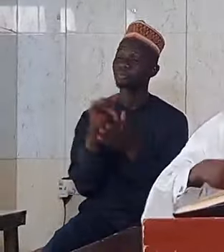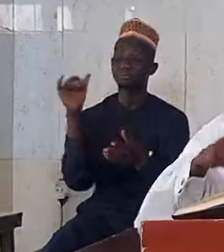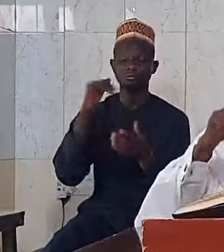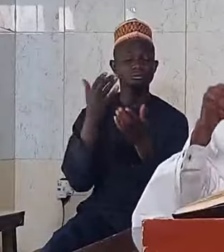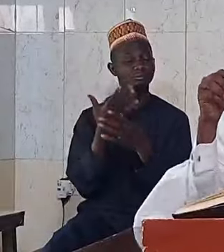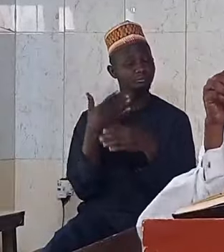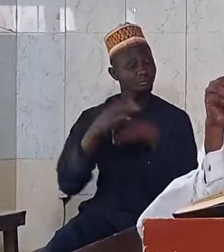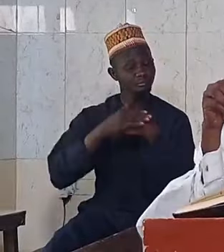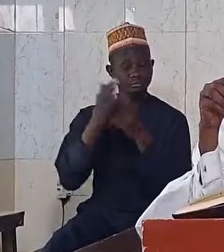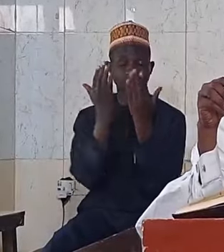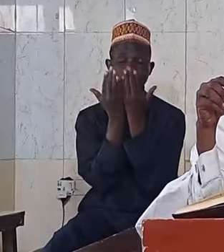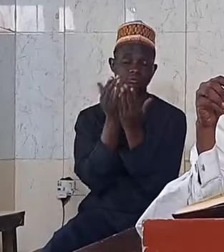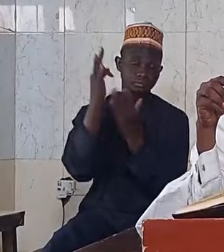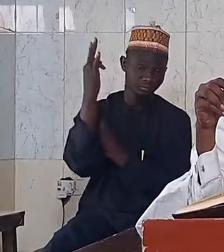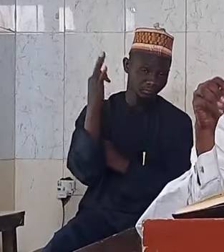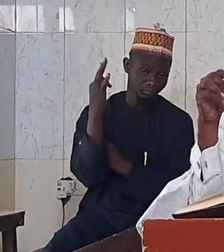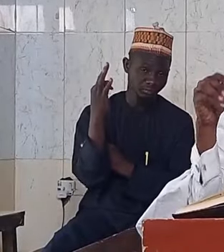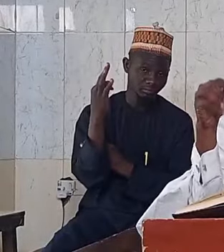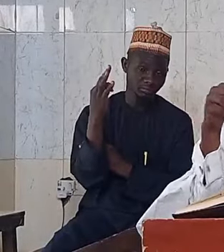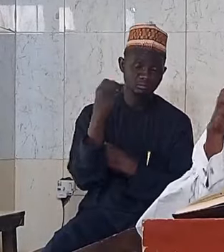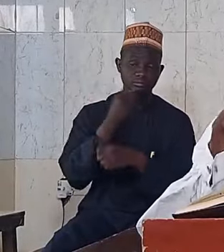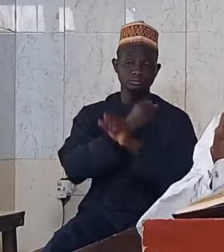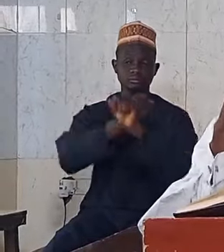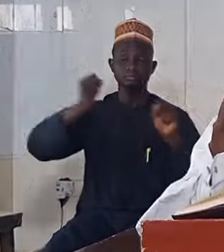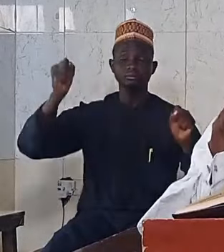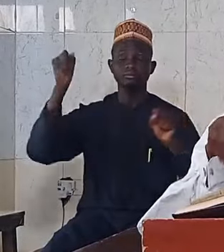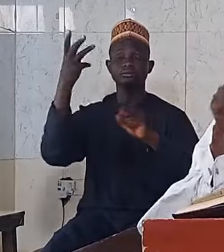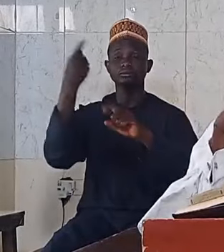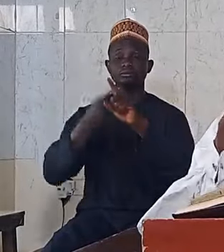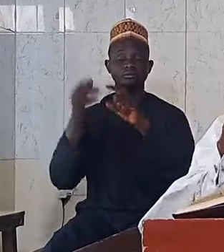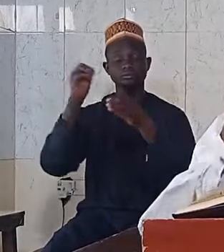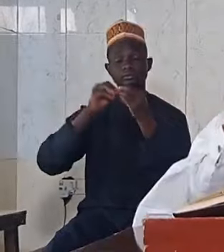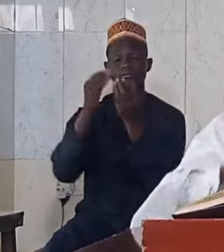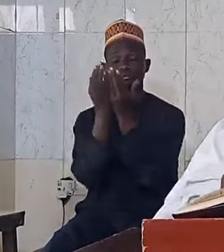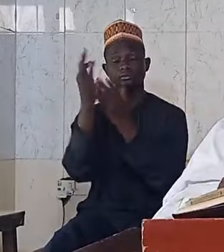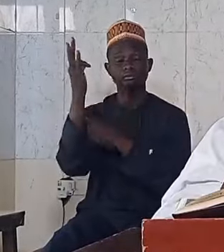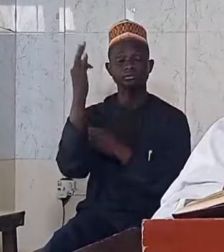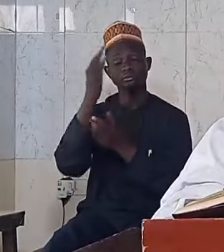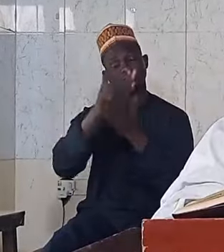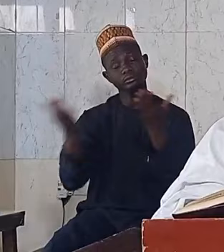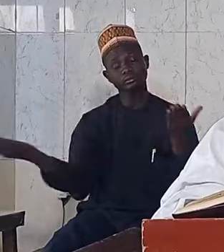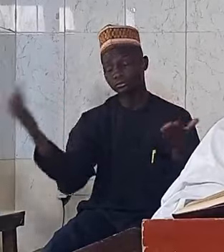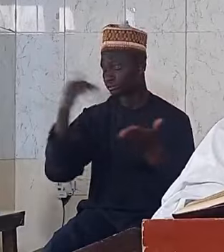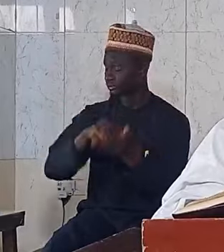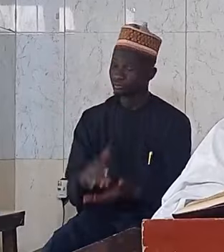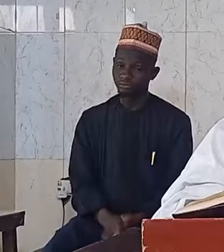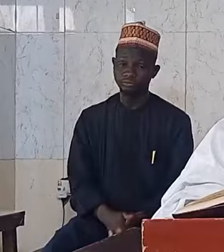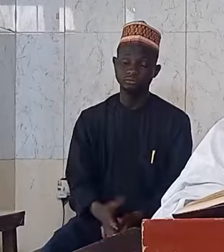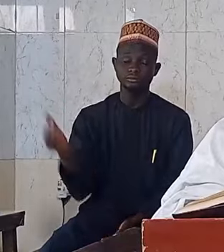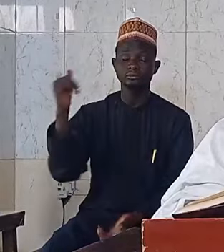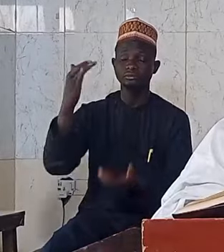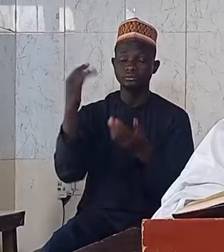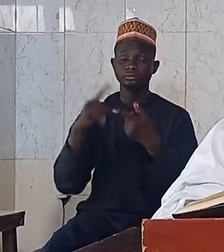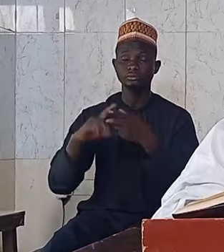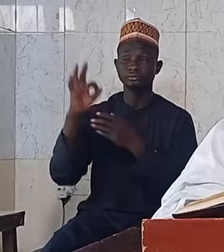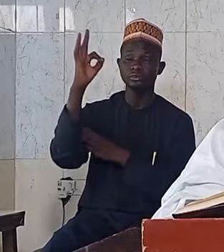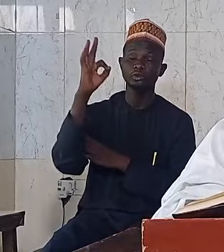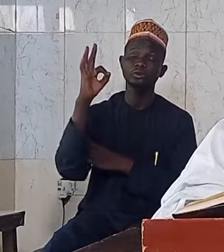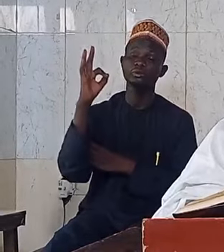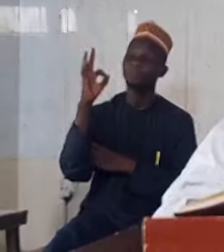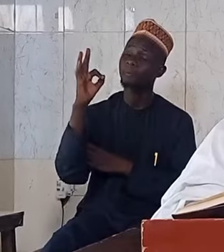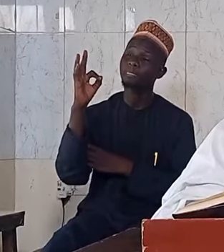bayan sun roƙe Allah ya fidda su daga wannan to kuma sun roƙi Allah wani abu menene suna roƙon Allah